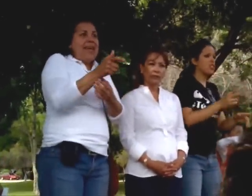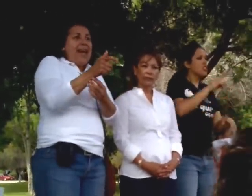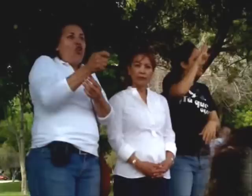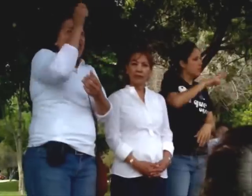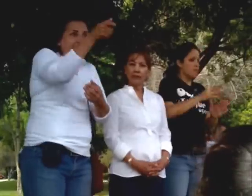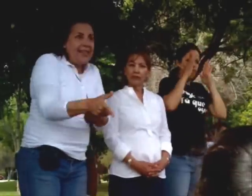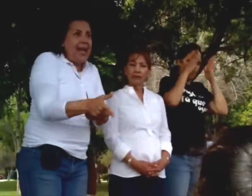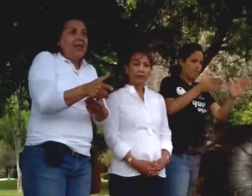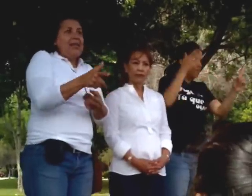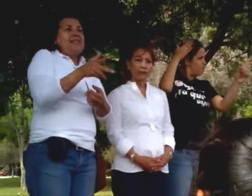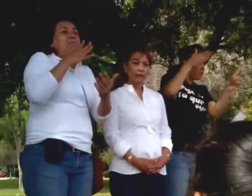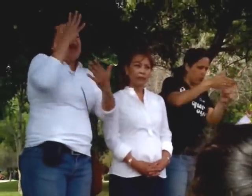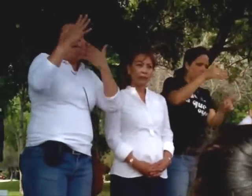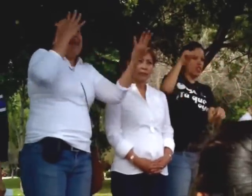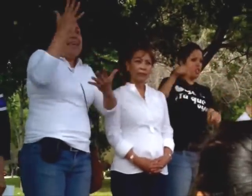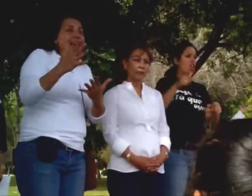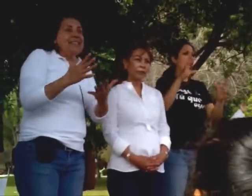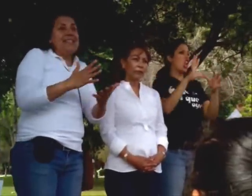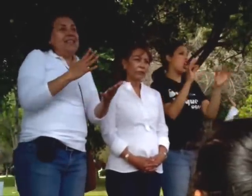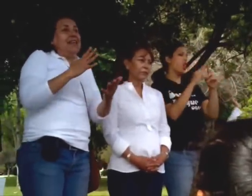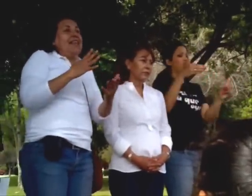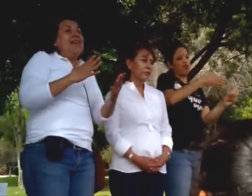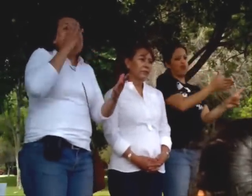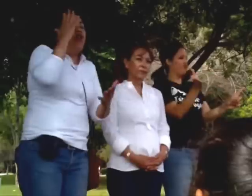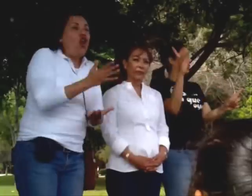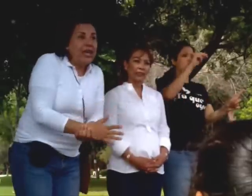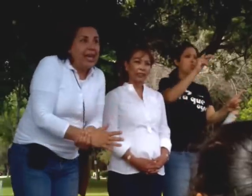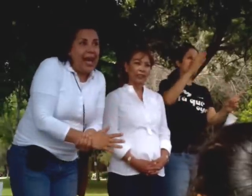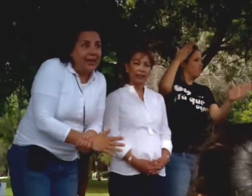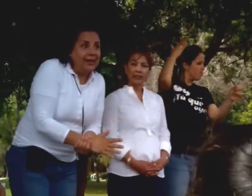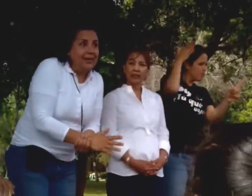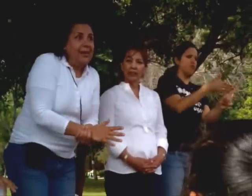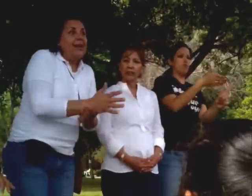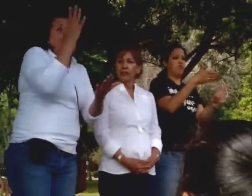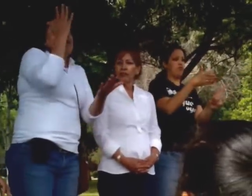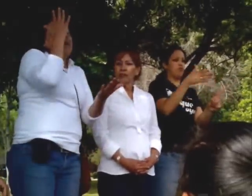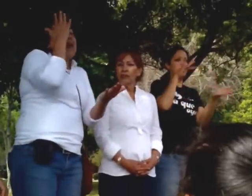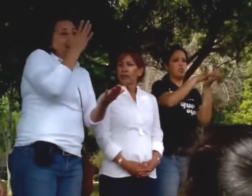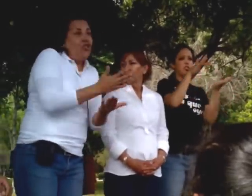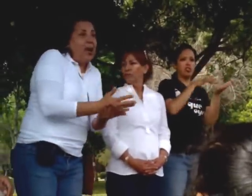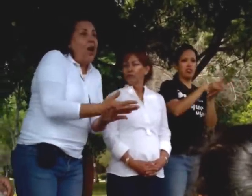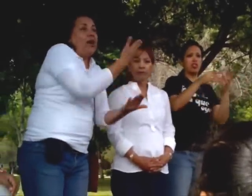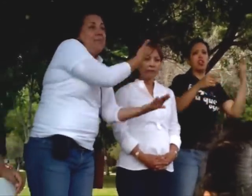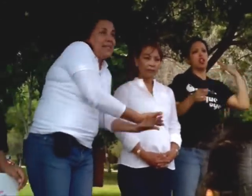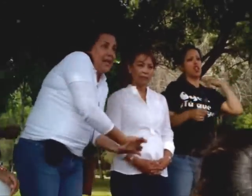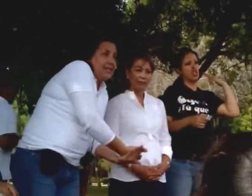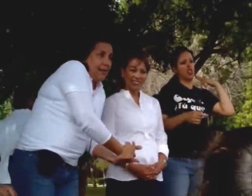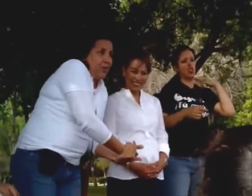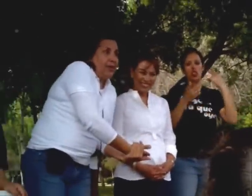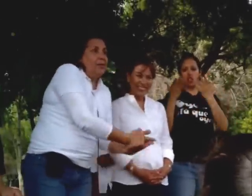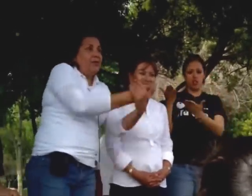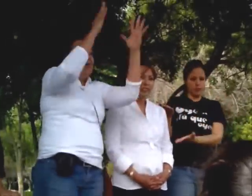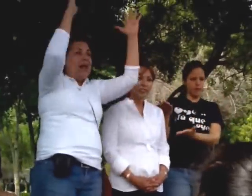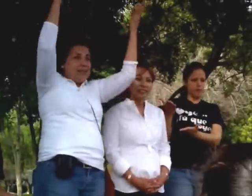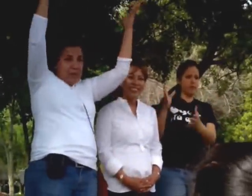de manera concreta, sin palabrerías ni sin demagogia, la regidora Olga Matías